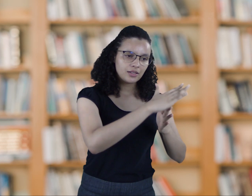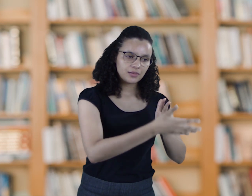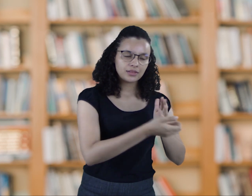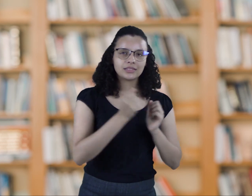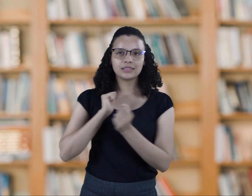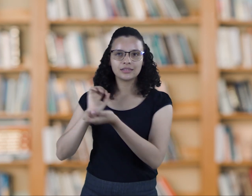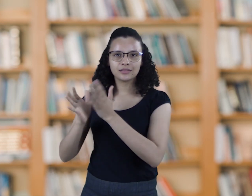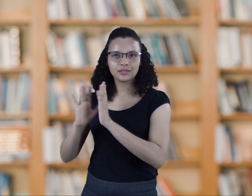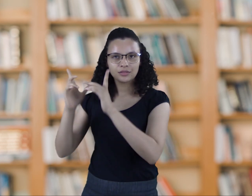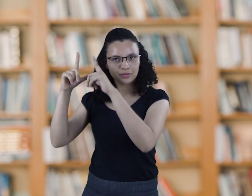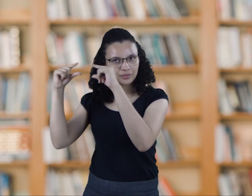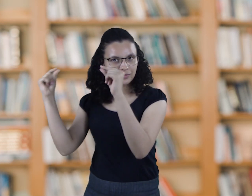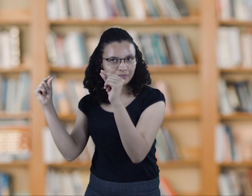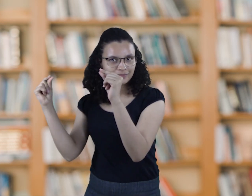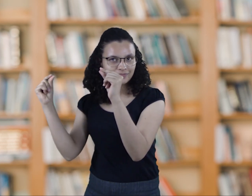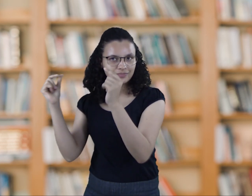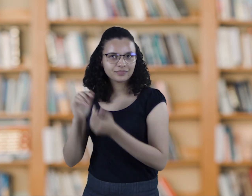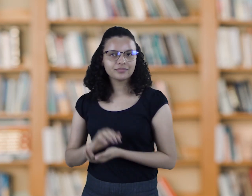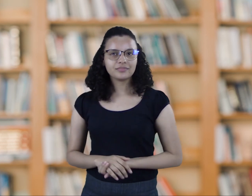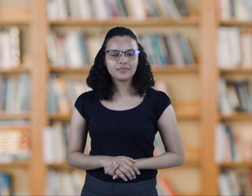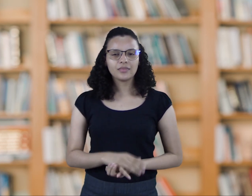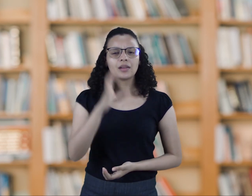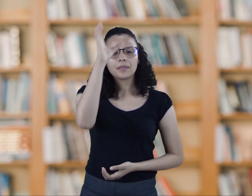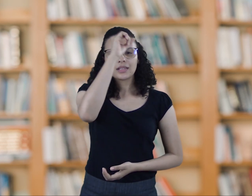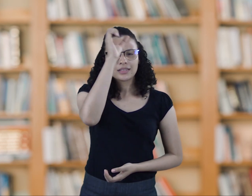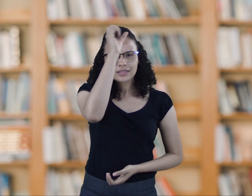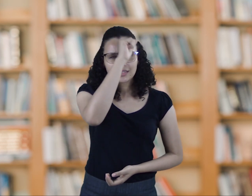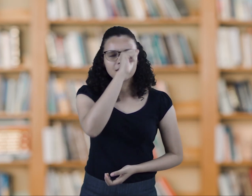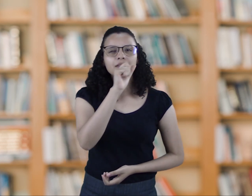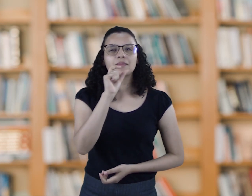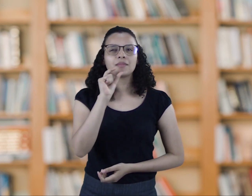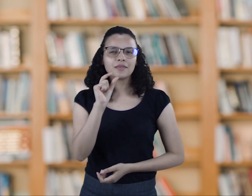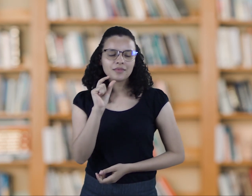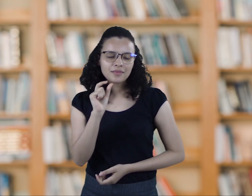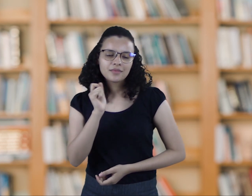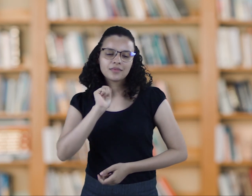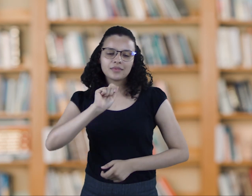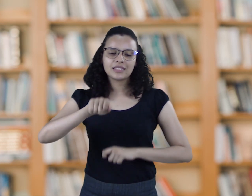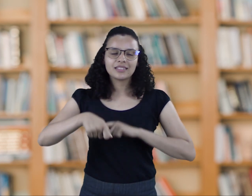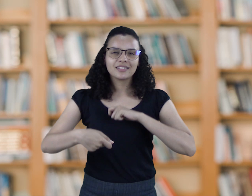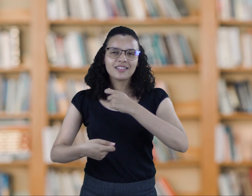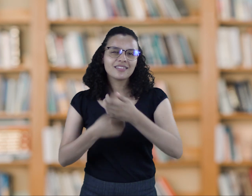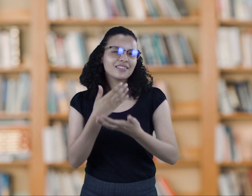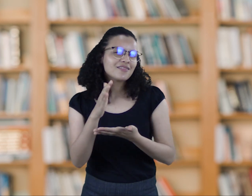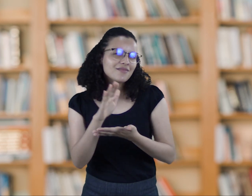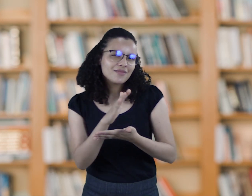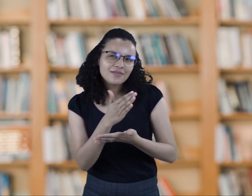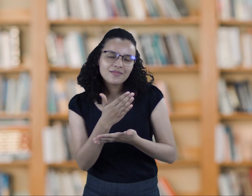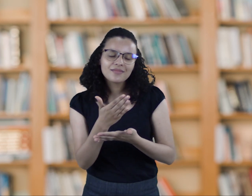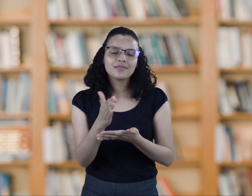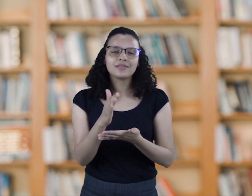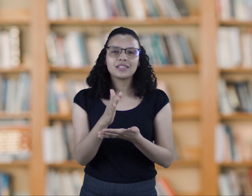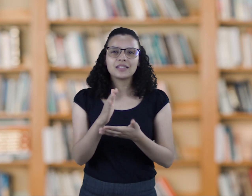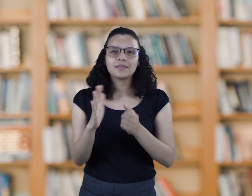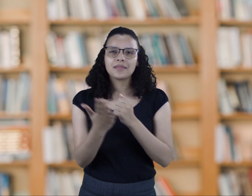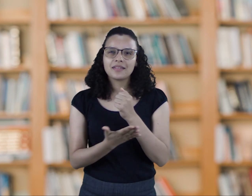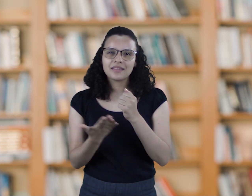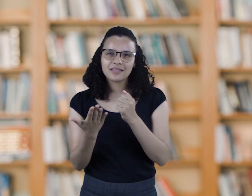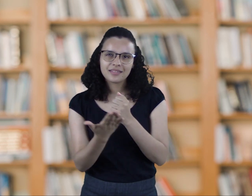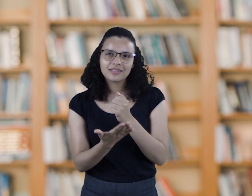Japão. Vamos conhecer um pouco acerca dessas duas línguas e no final vamos aprender algumas expressões básicas